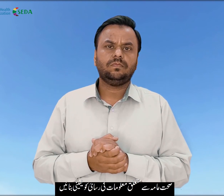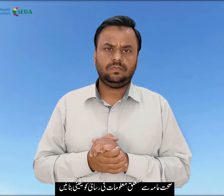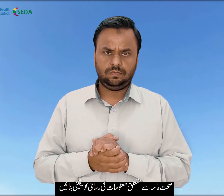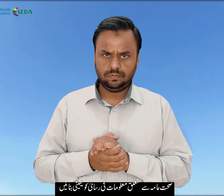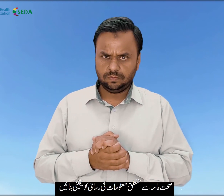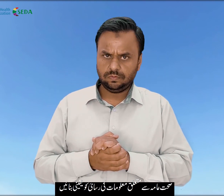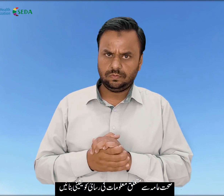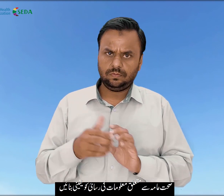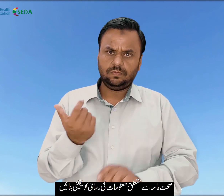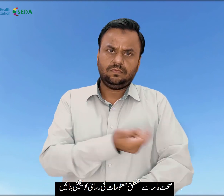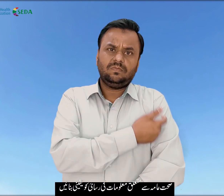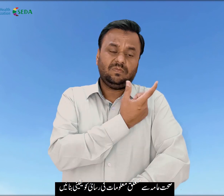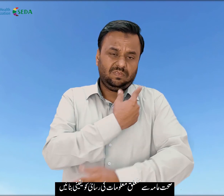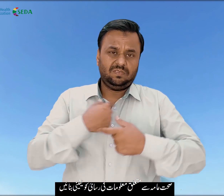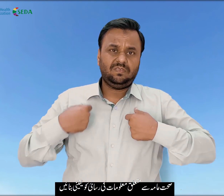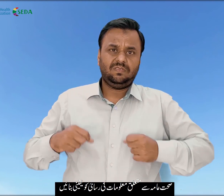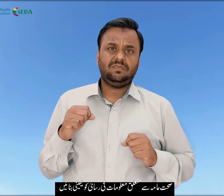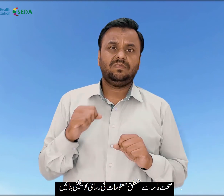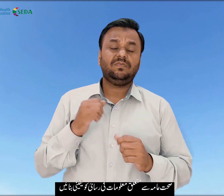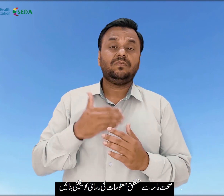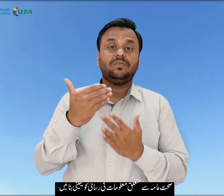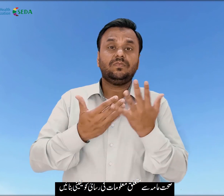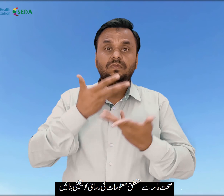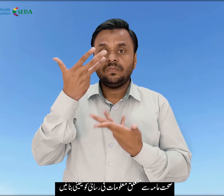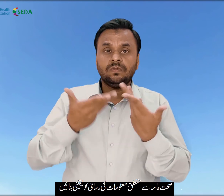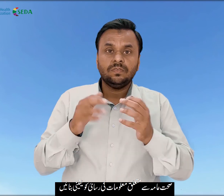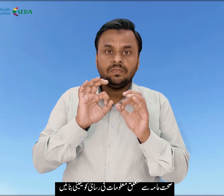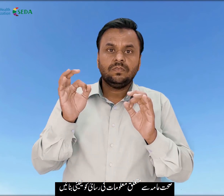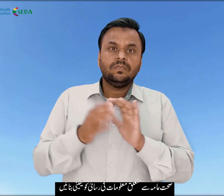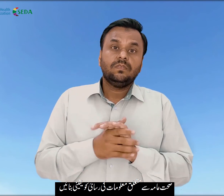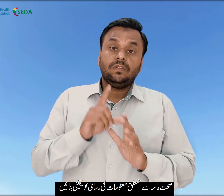صحت عامہ سے متعلق معلومات کی رسائی کو یقینی بنائیں۔